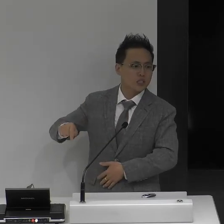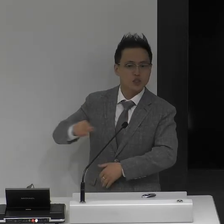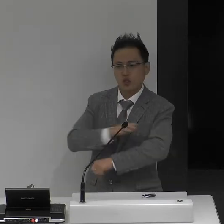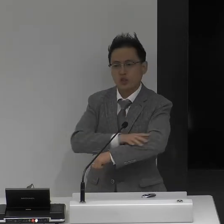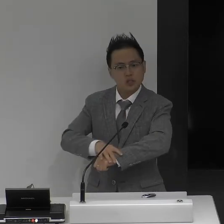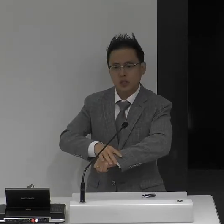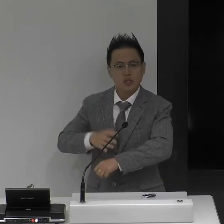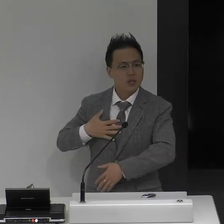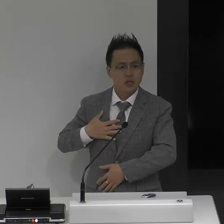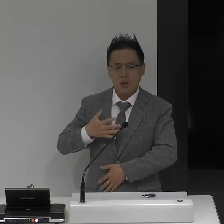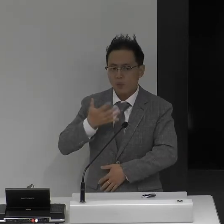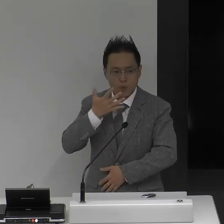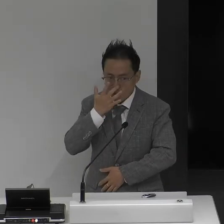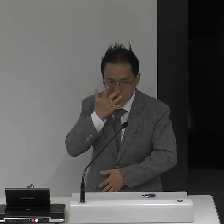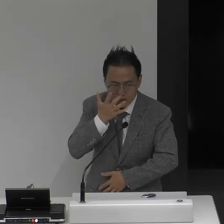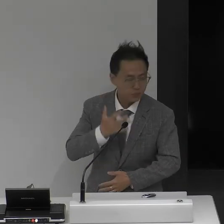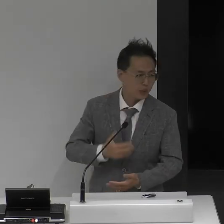저는 몰랐습니다.